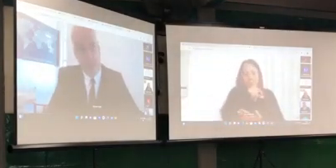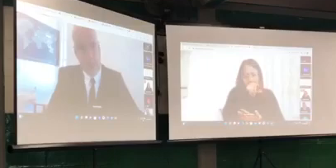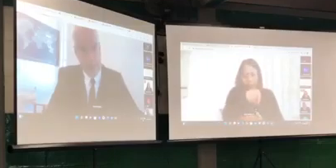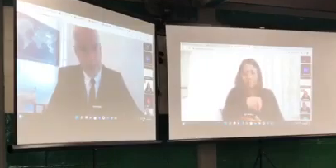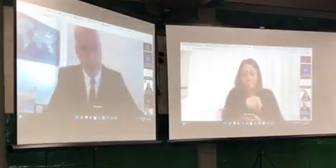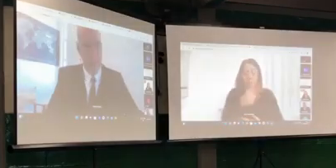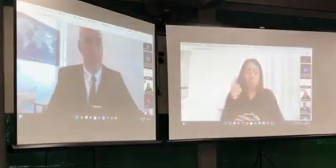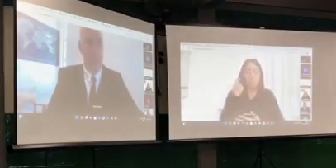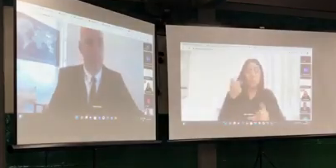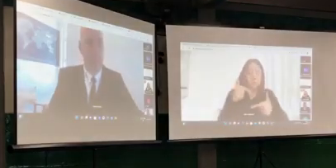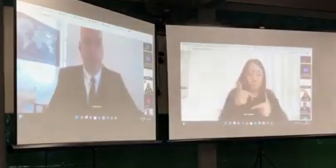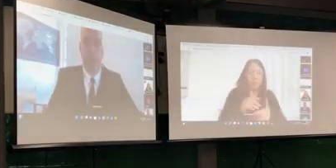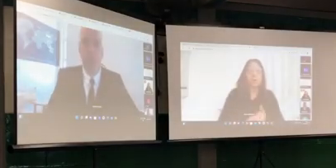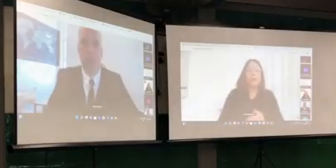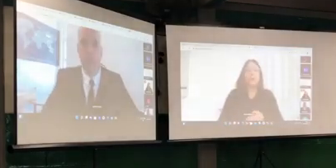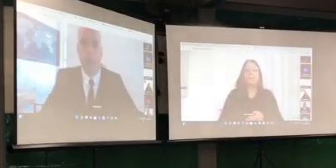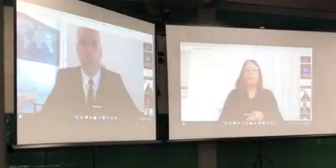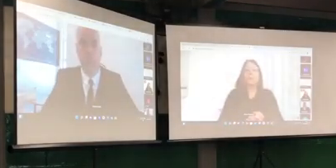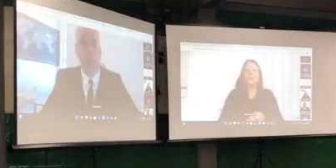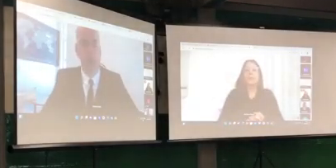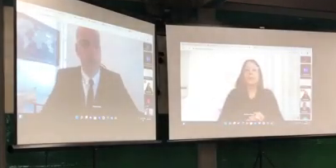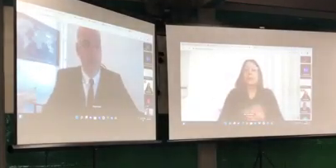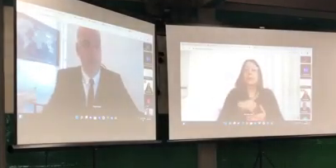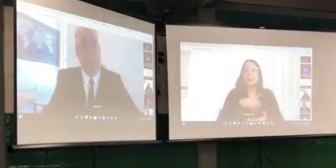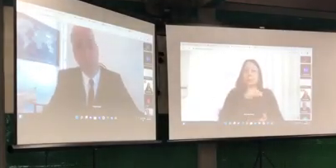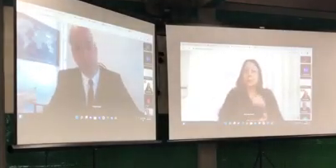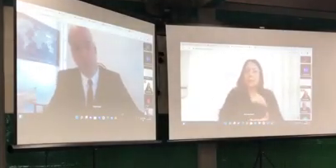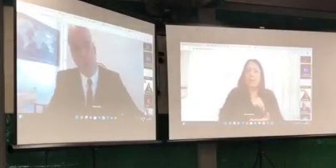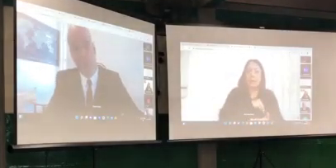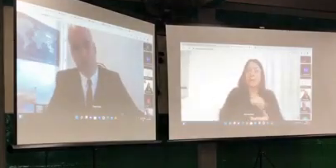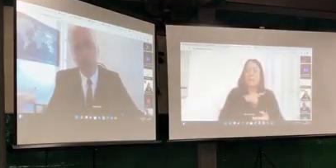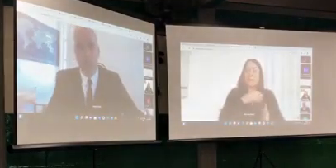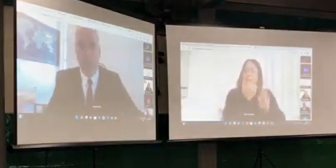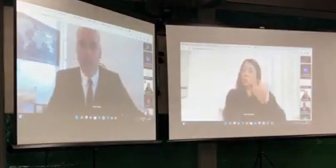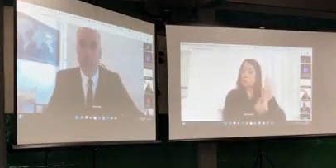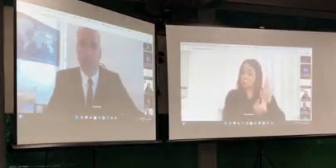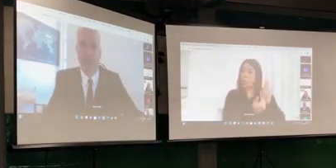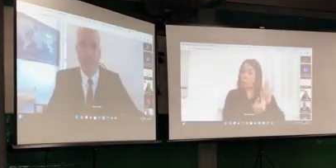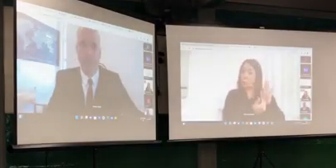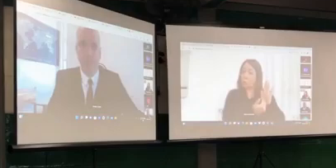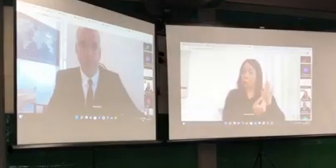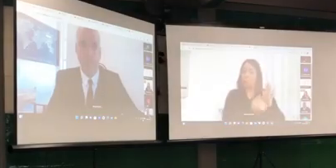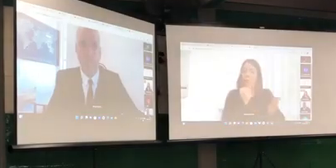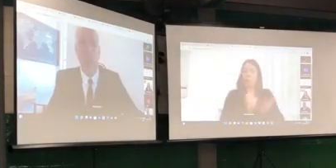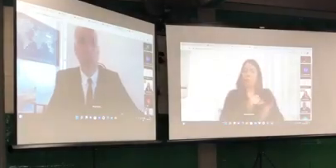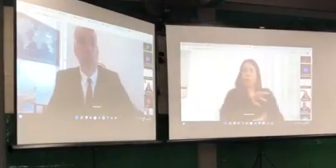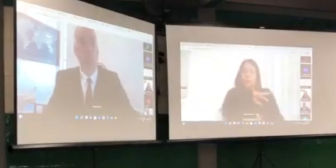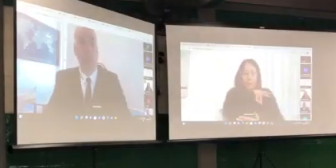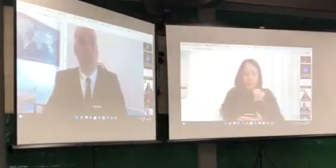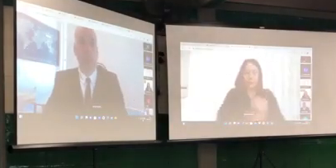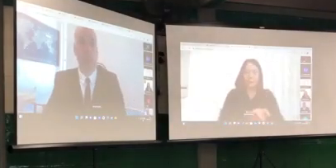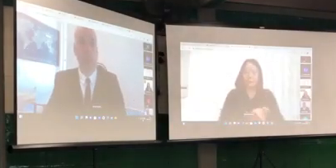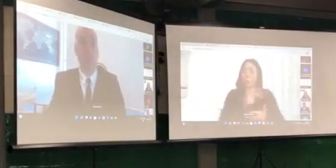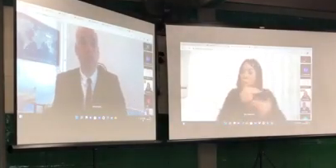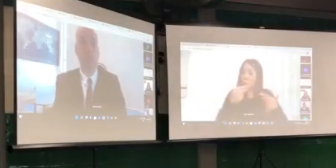trabalham, etc. Né, o seu salário, eles têm esse desconto no imposto de renda. Outras coisas que são